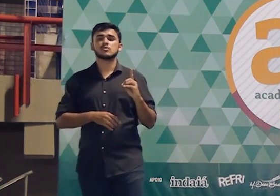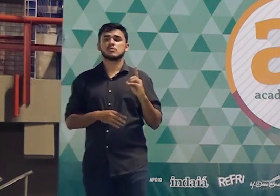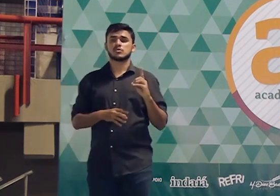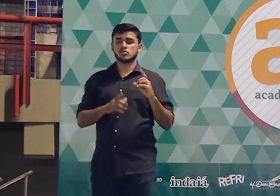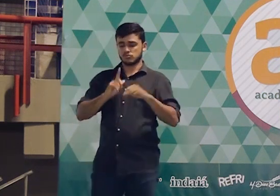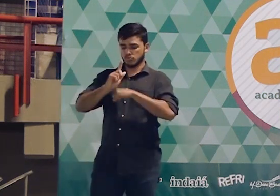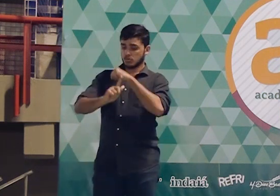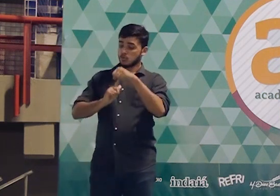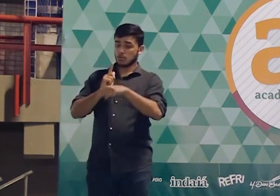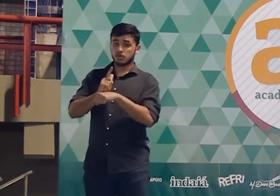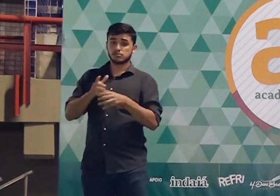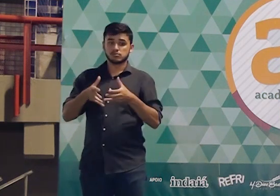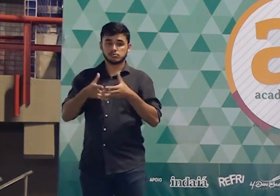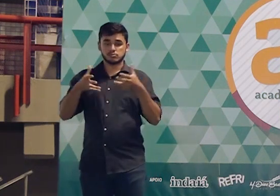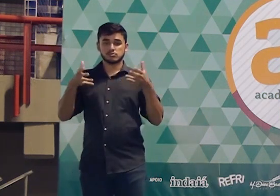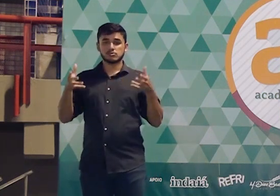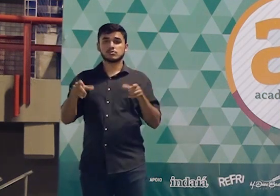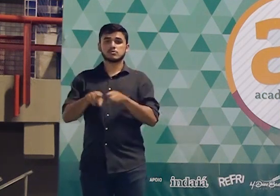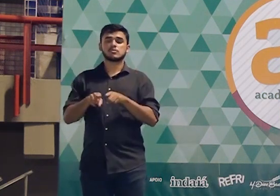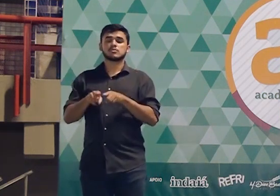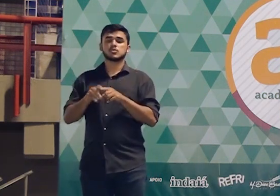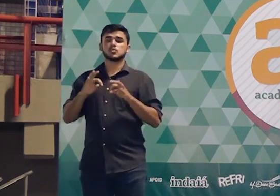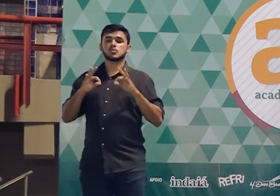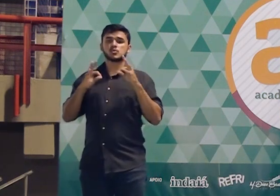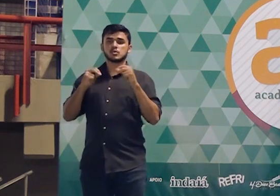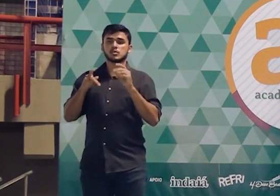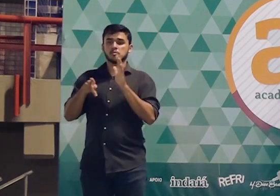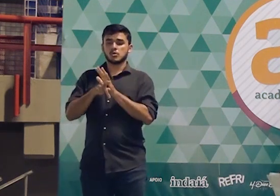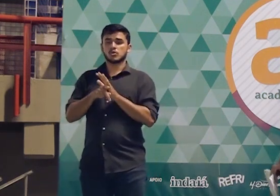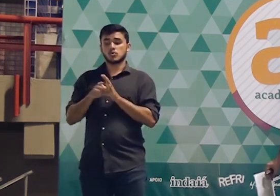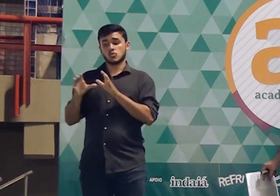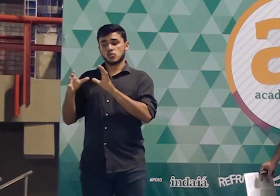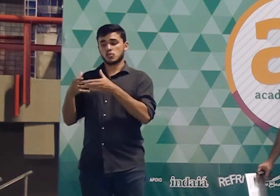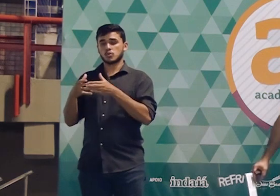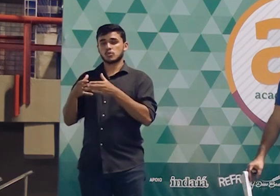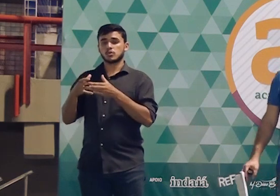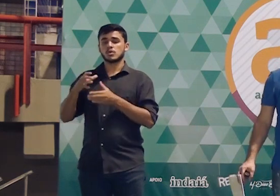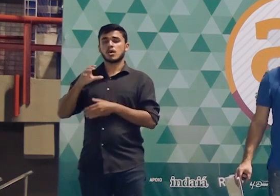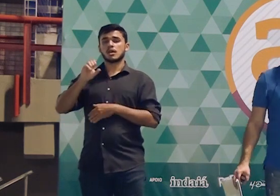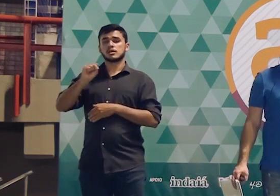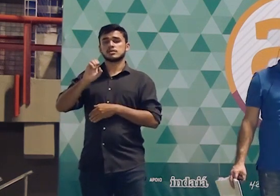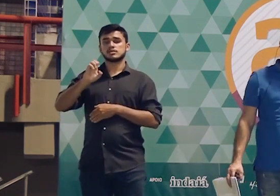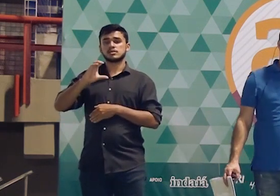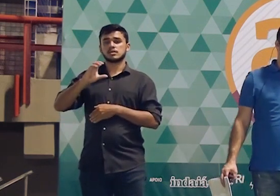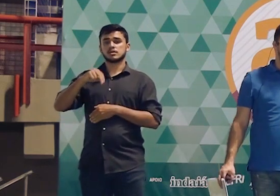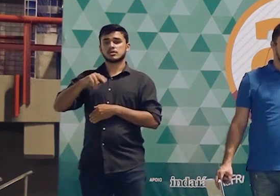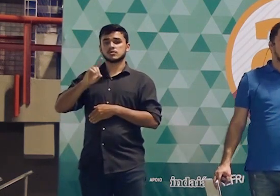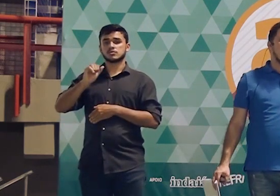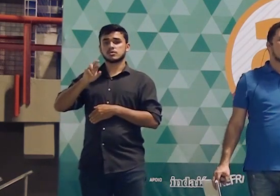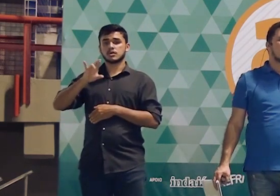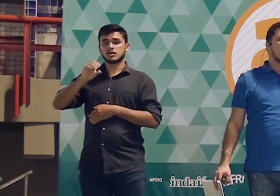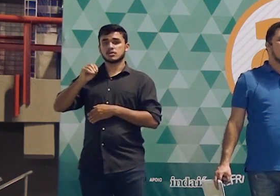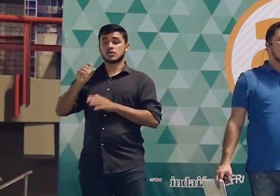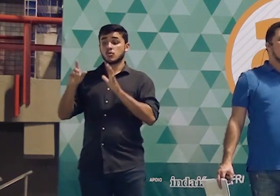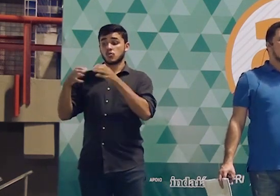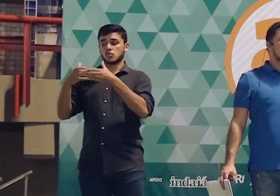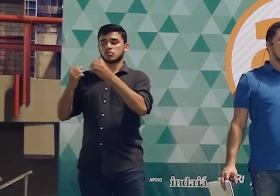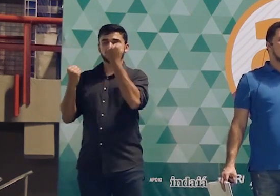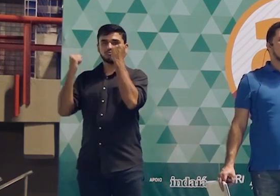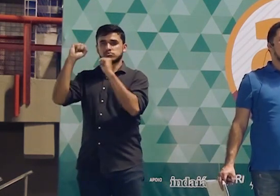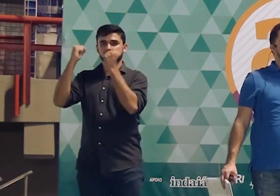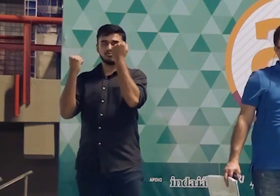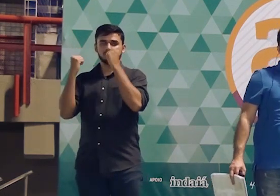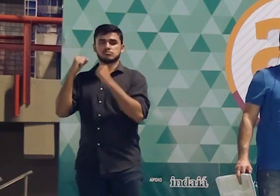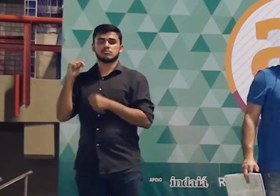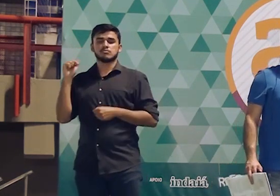da globalização e a expansão do setor secundário. O setor secundário é o setor industrial, correto? O